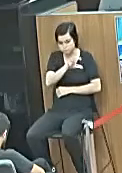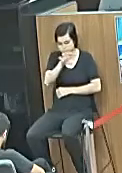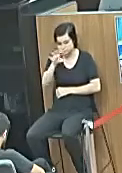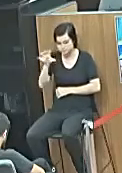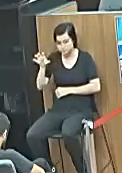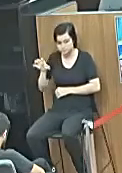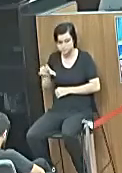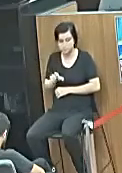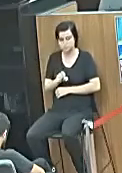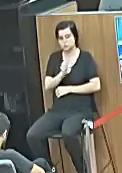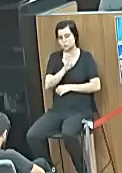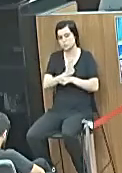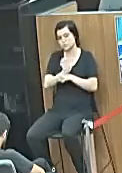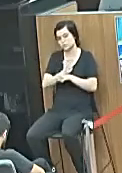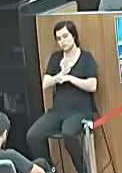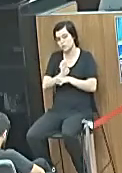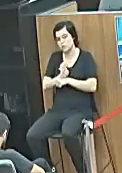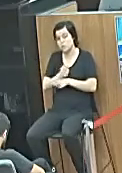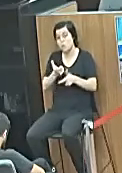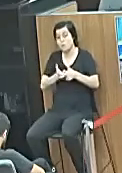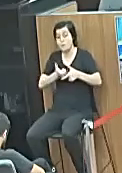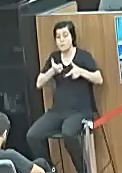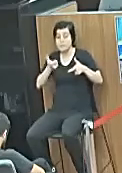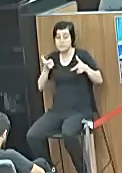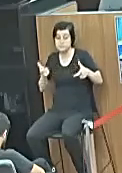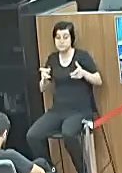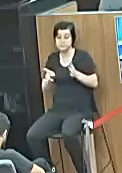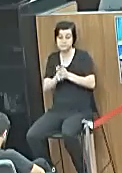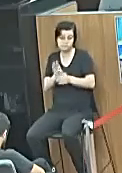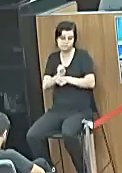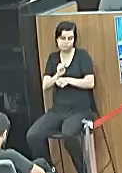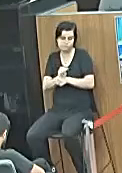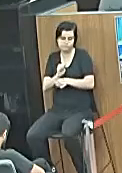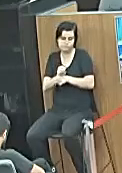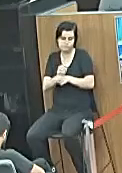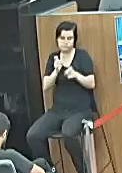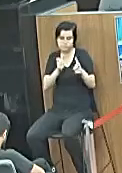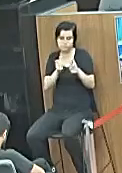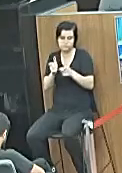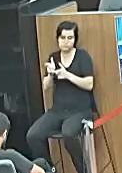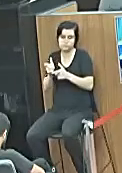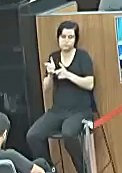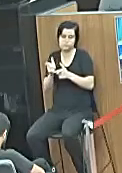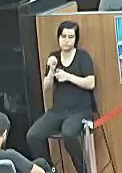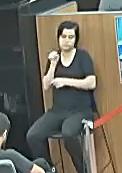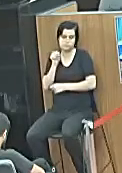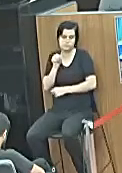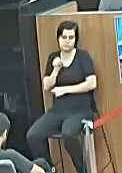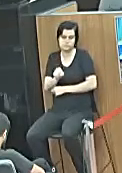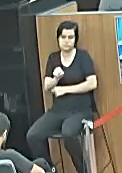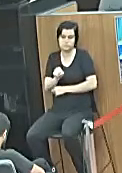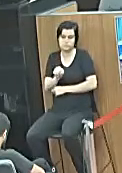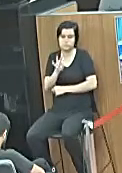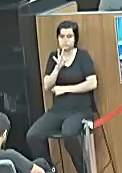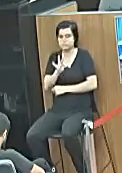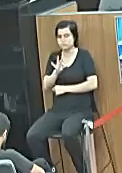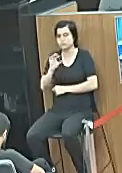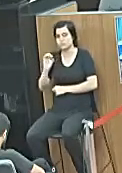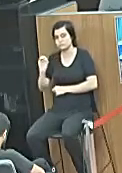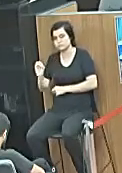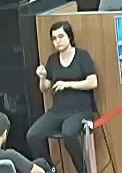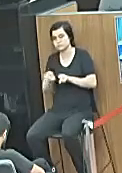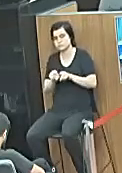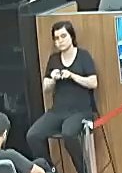intermediárias do estado comendo proporcional de metafísica especificando para região intermediária de teófilo otoni a